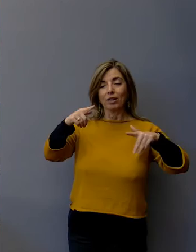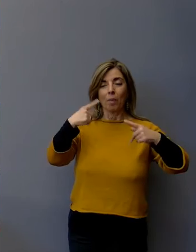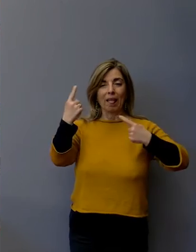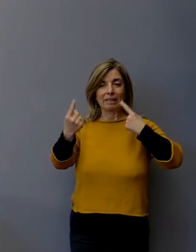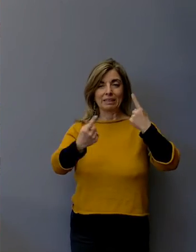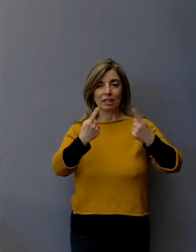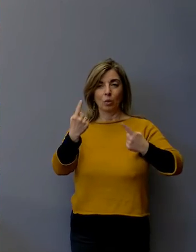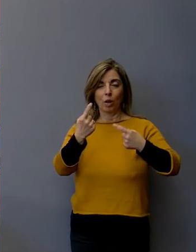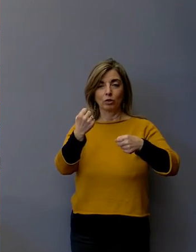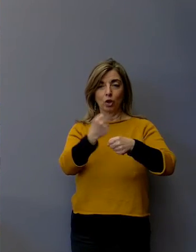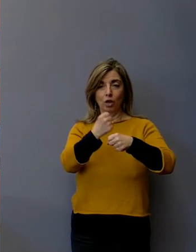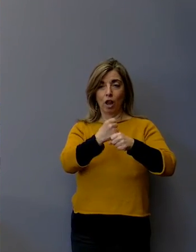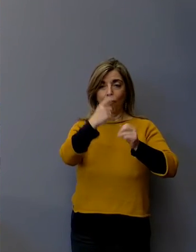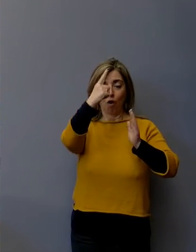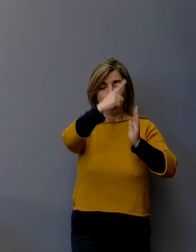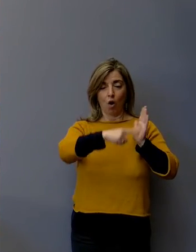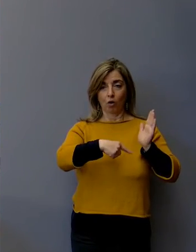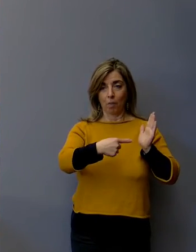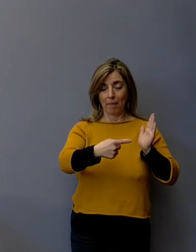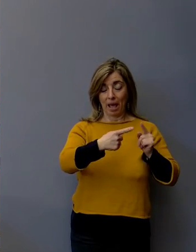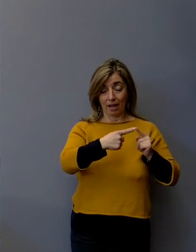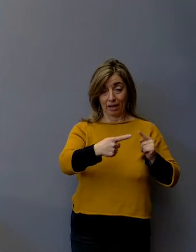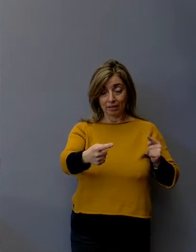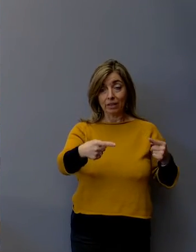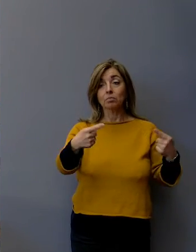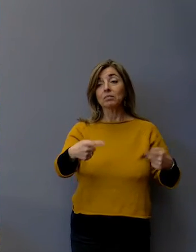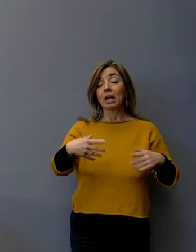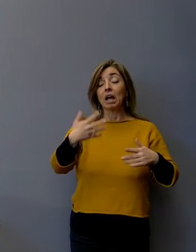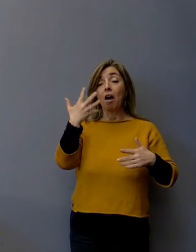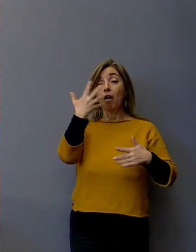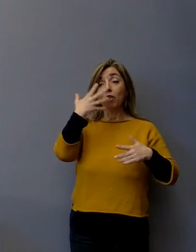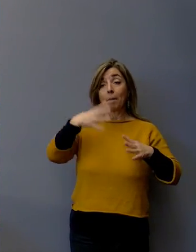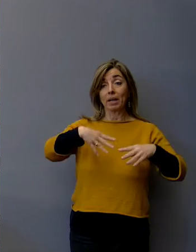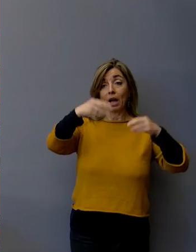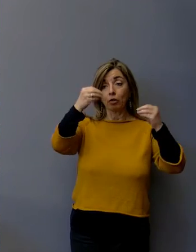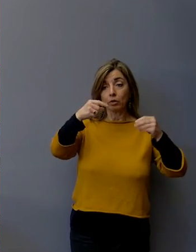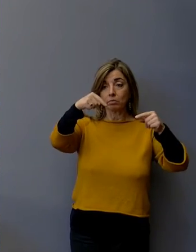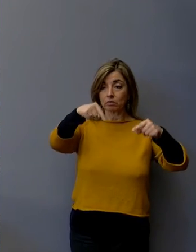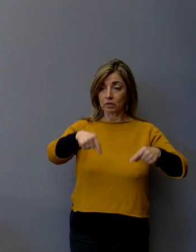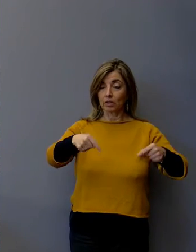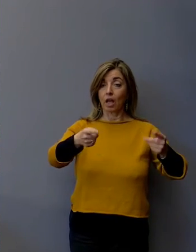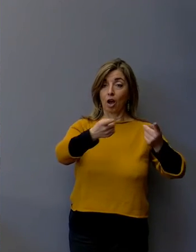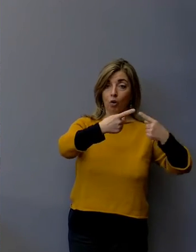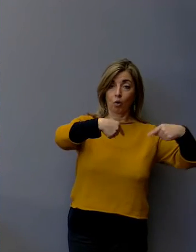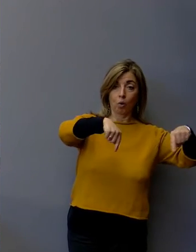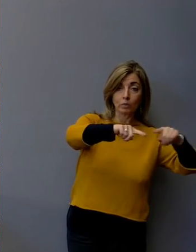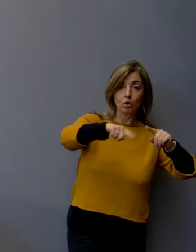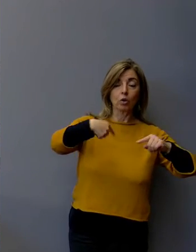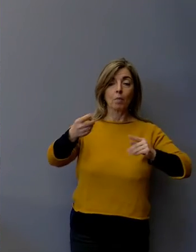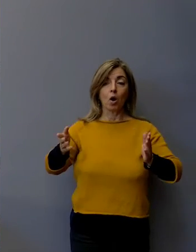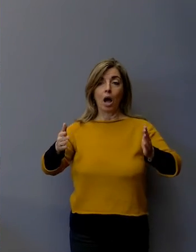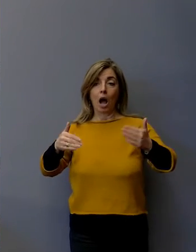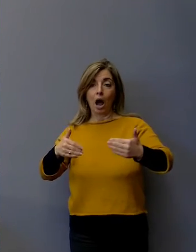proficuo dall'inizio di febbraio abbiamo esaminato prima in commissione e poi in aula i documenti previsionali e non era scontato